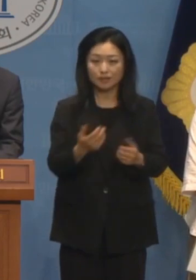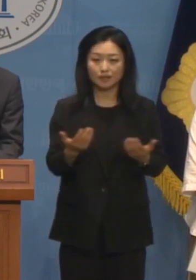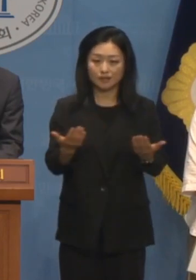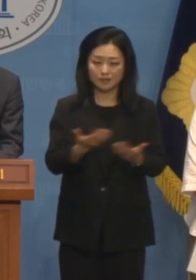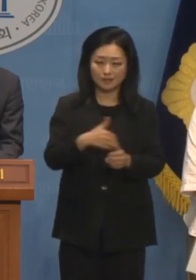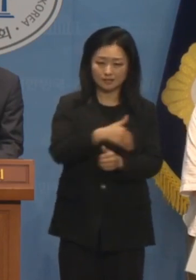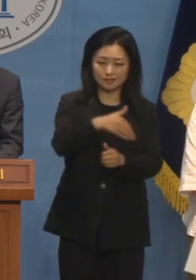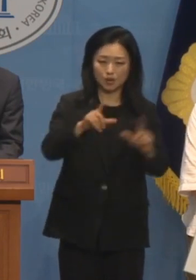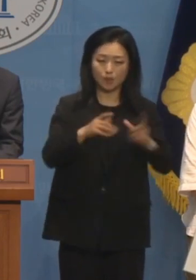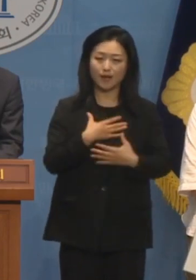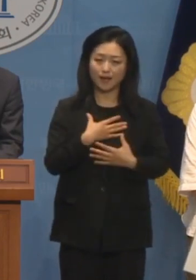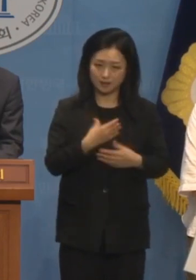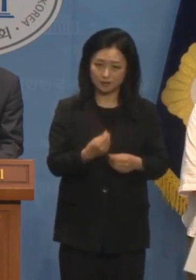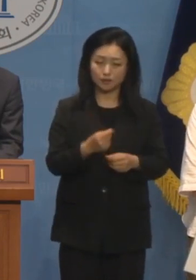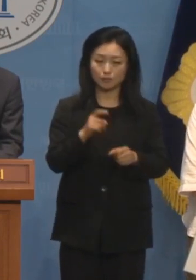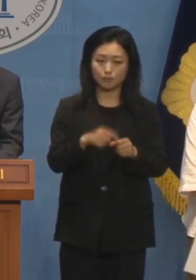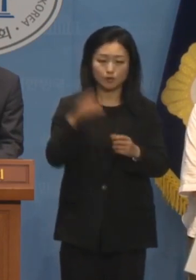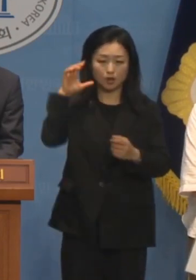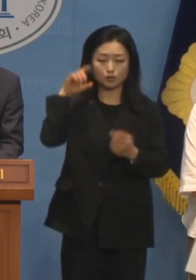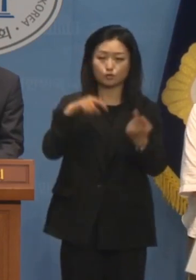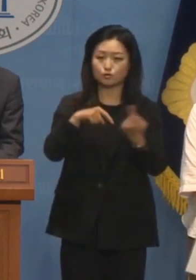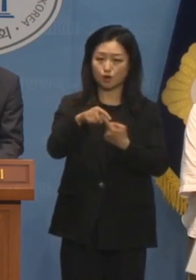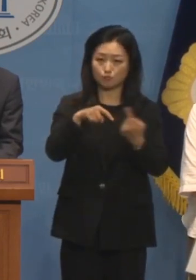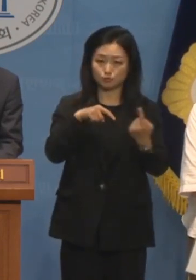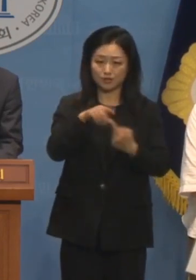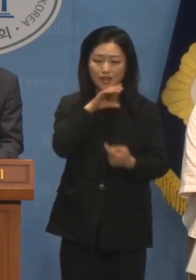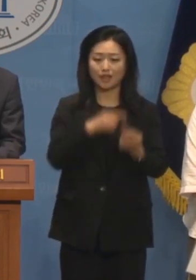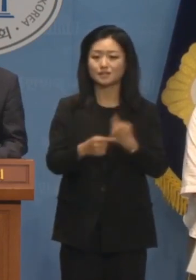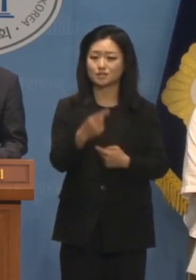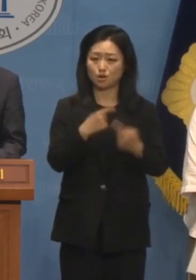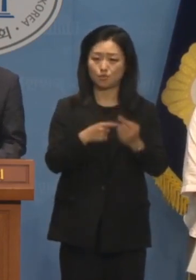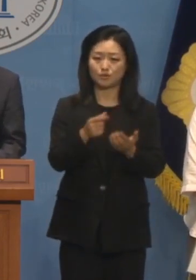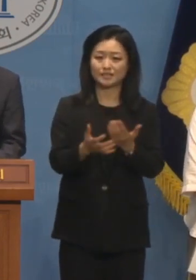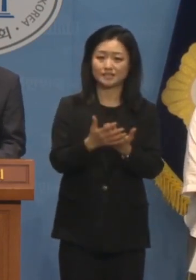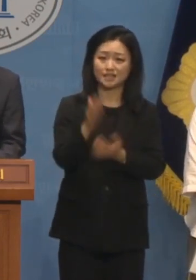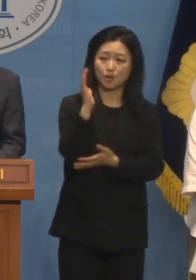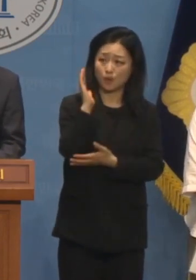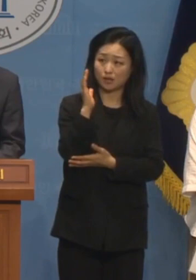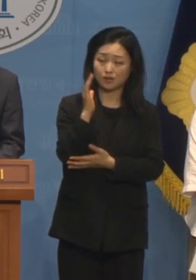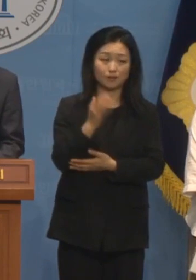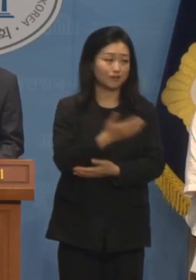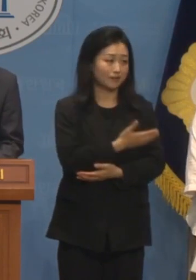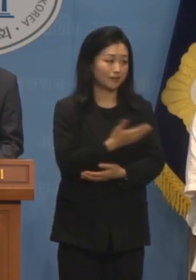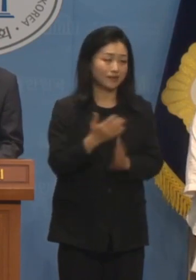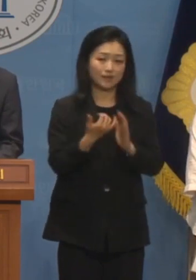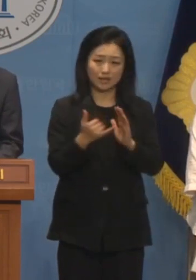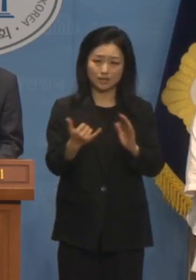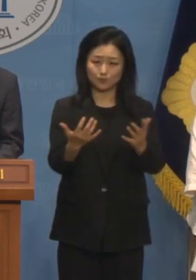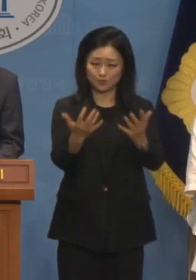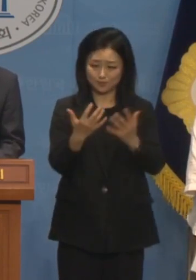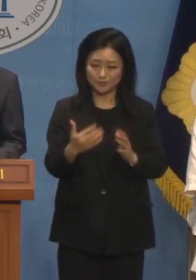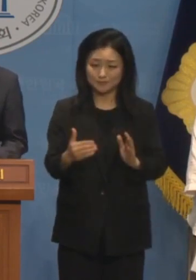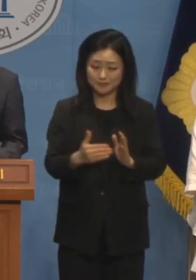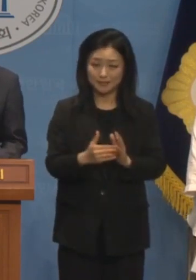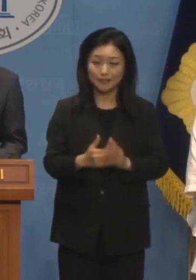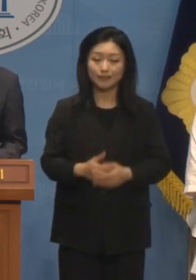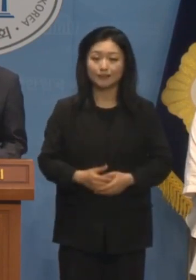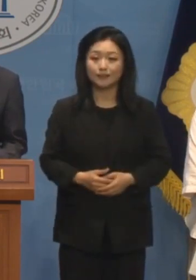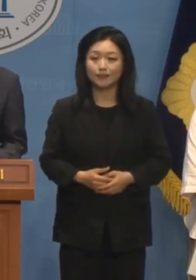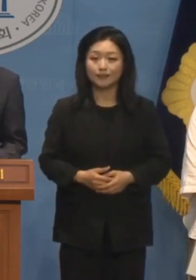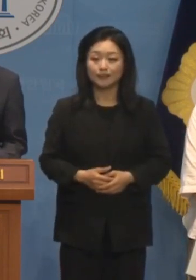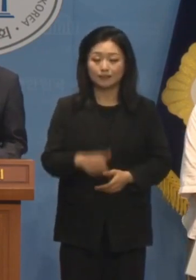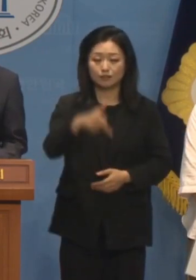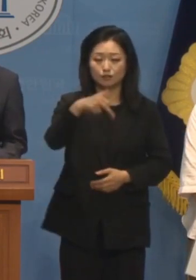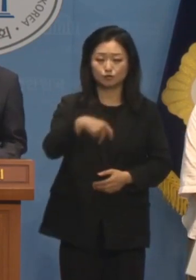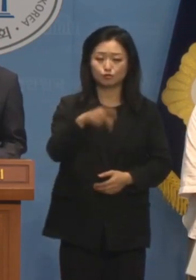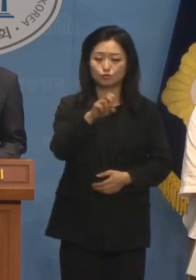조성을 위한 국회 청문회 청원 기자회견을 가족분들 모시고 하겠습니다. 지금부터